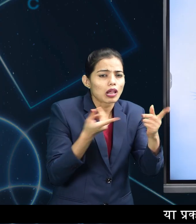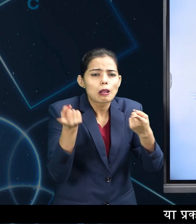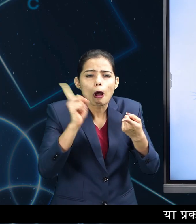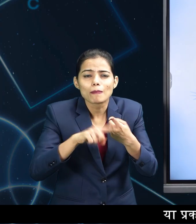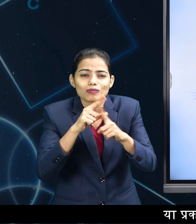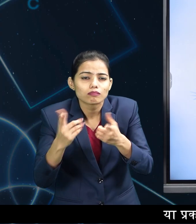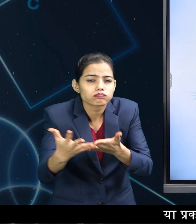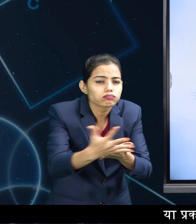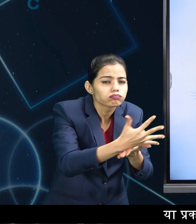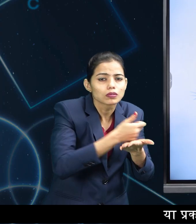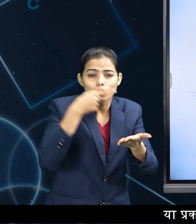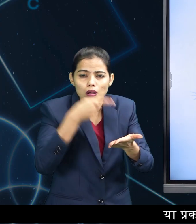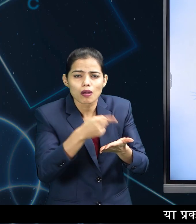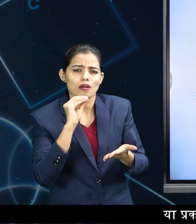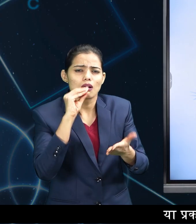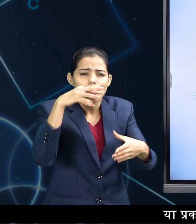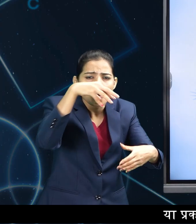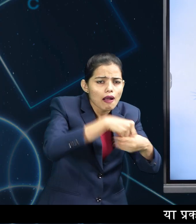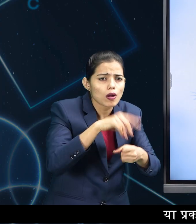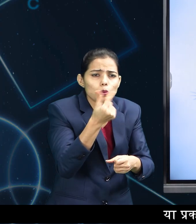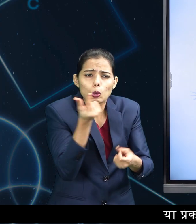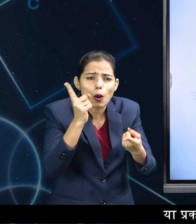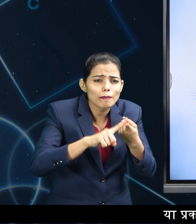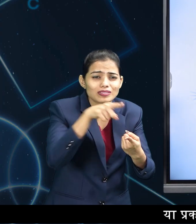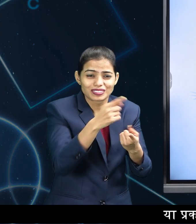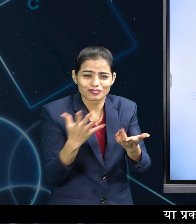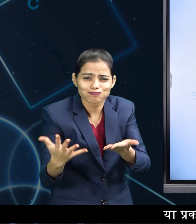या प्रकरणात माहिती संकलन म्हणजे सर्वेक्षण